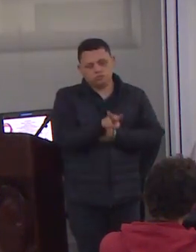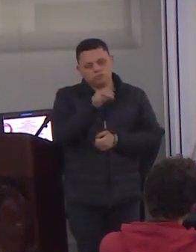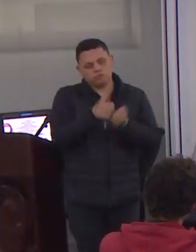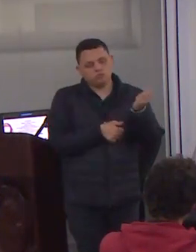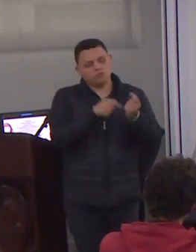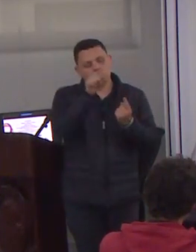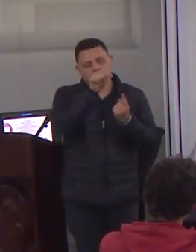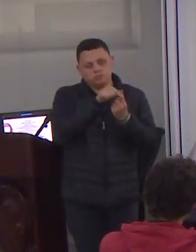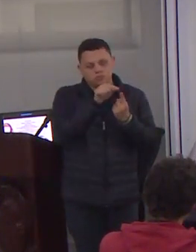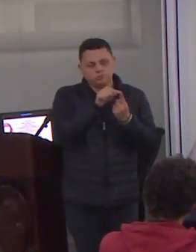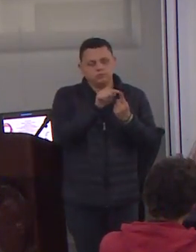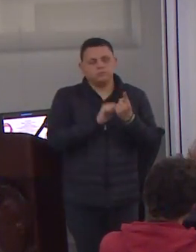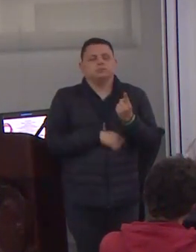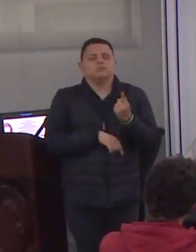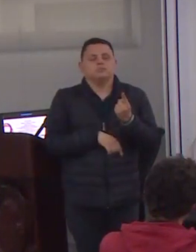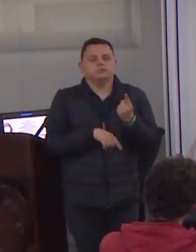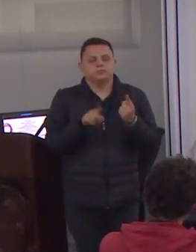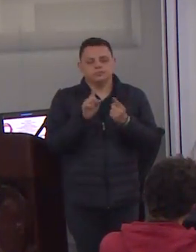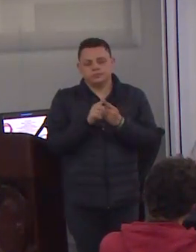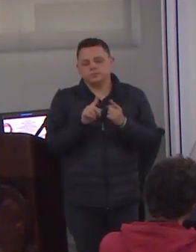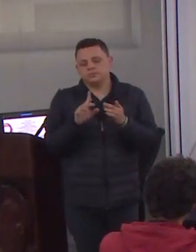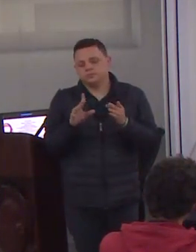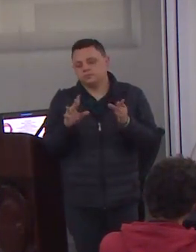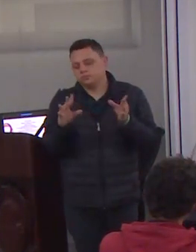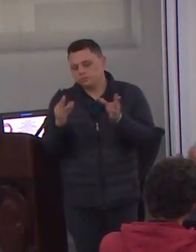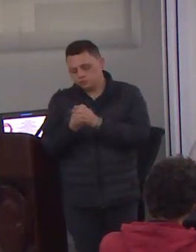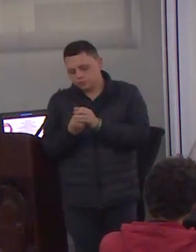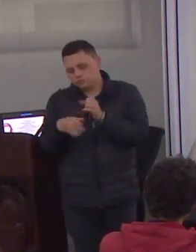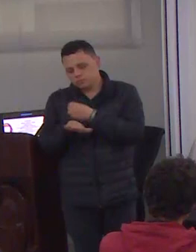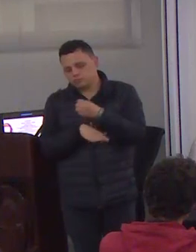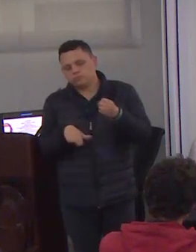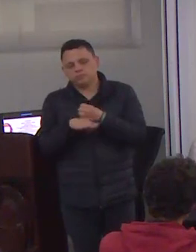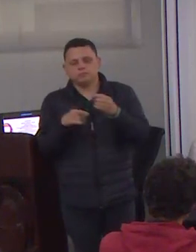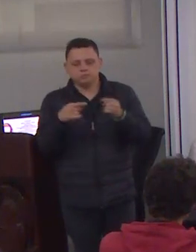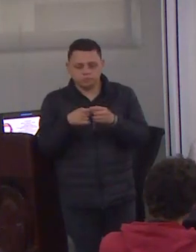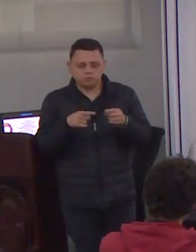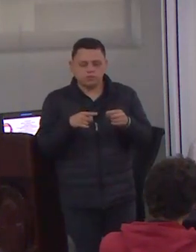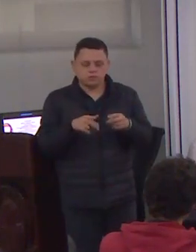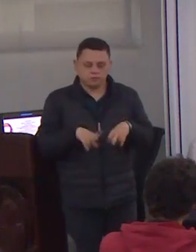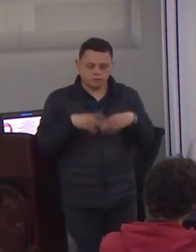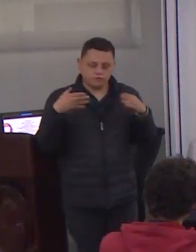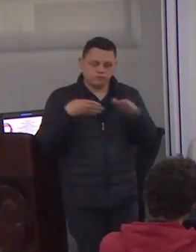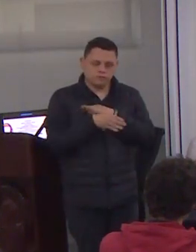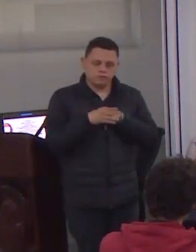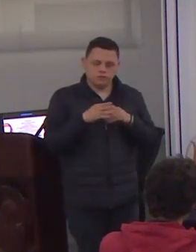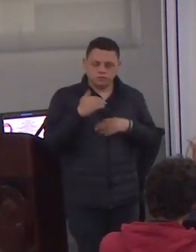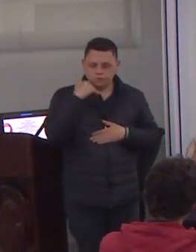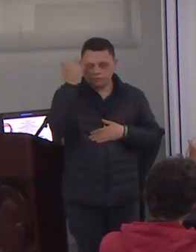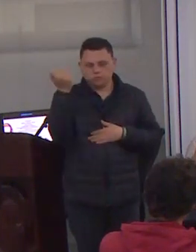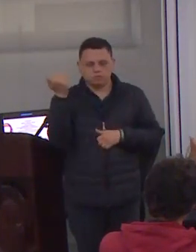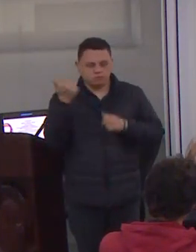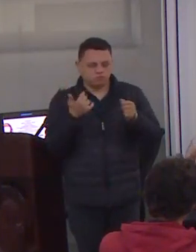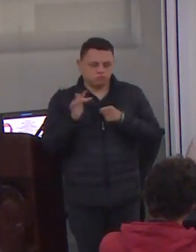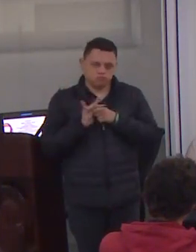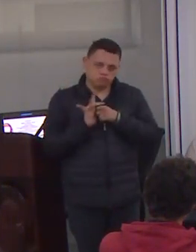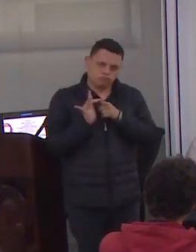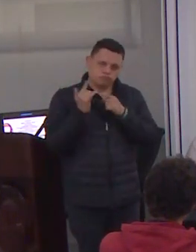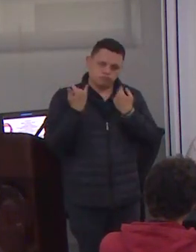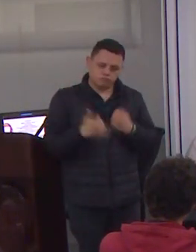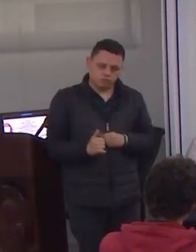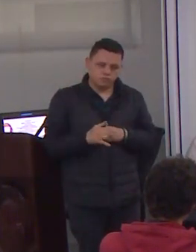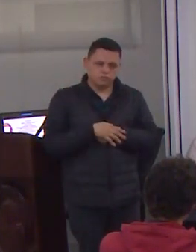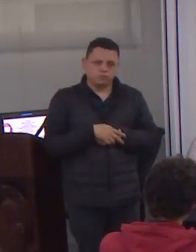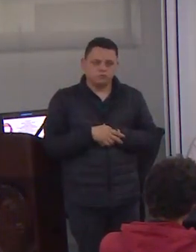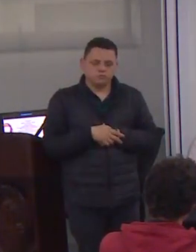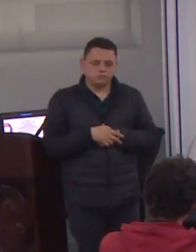hemos denominado nosotros de núcleo básico es el programa de transición a la vida adulta que es el que venimos desarrollando ya desde que